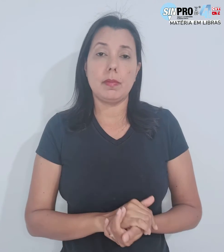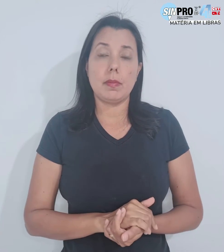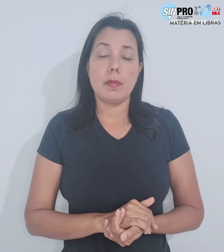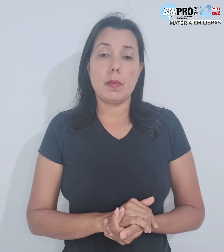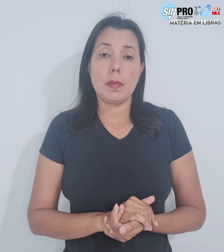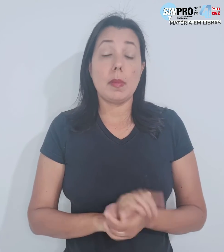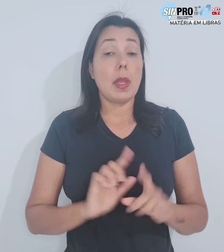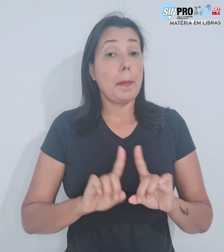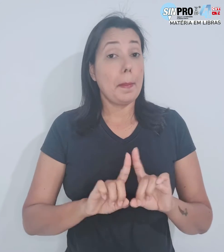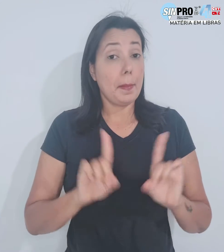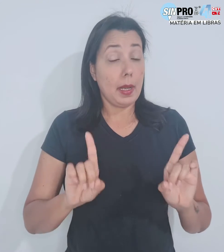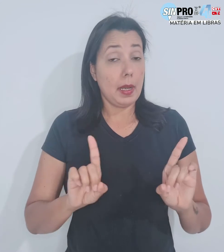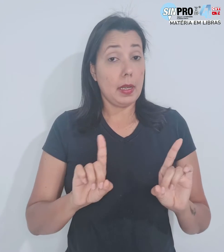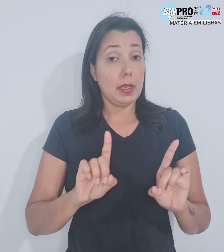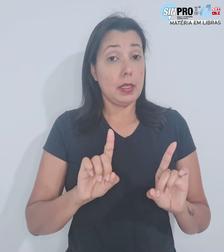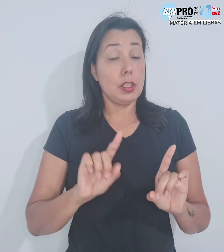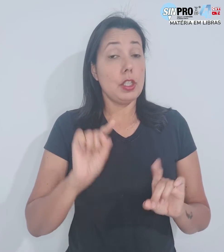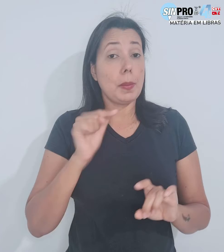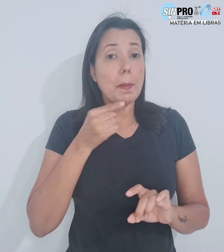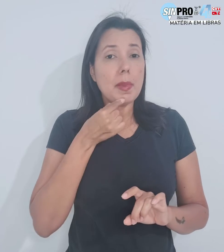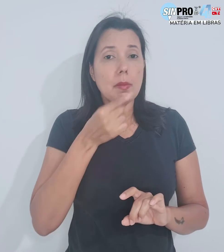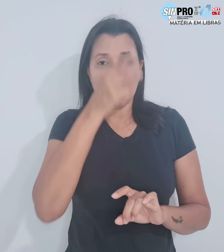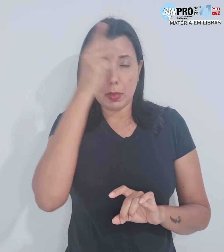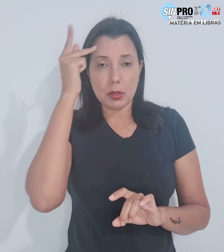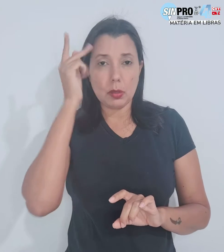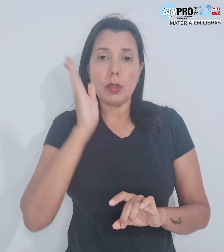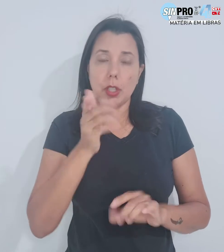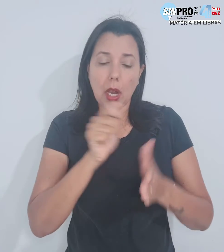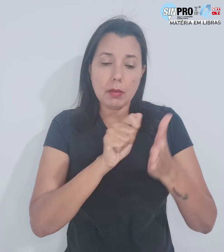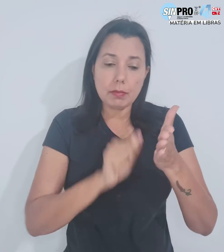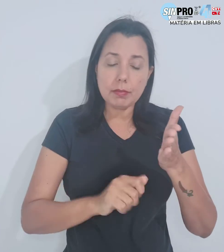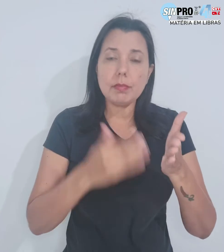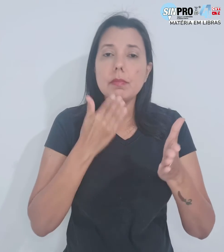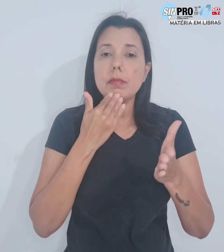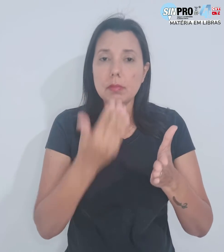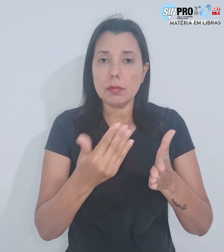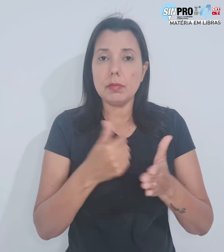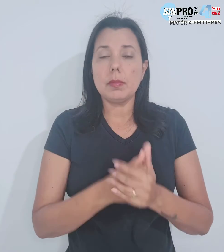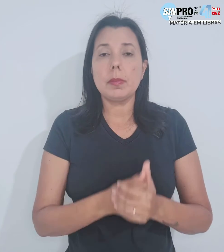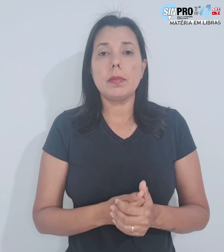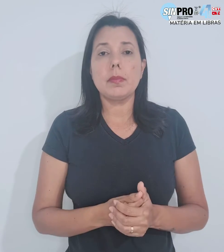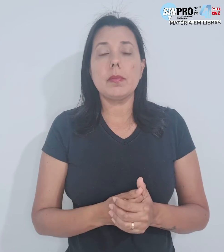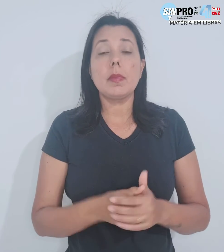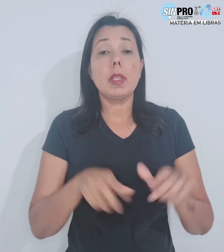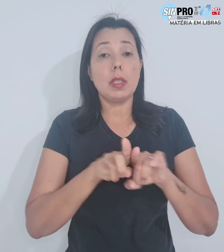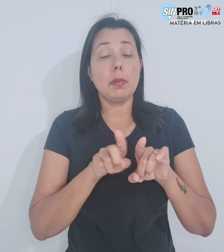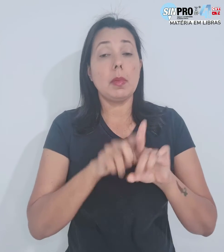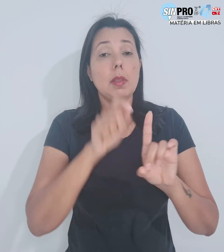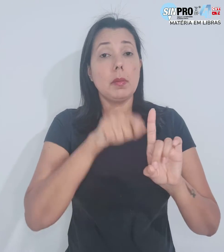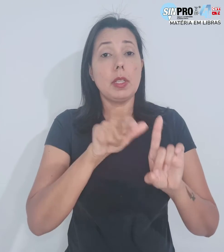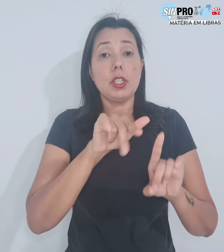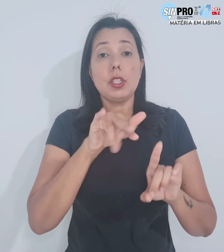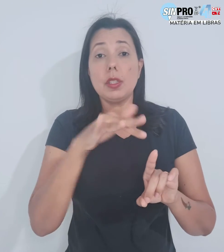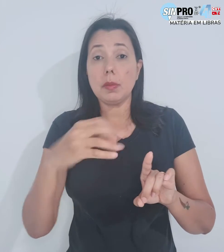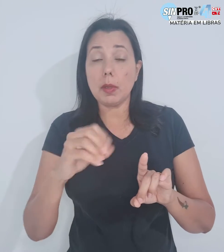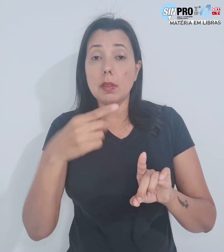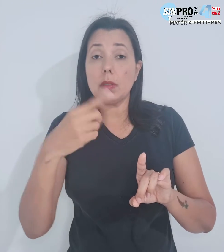Federal. Mais de mil pessoas já assinaram o pedido. Ainda no mês de março,